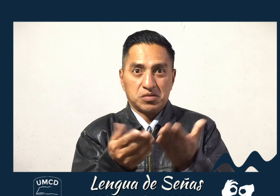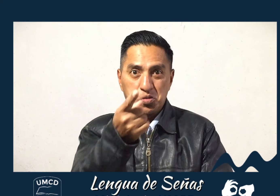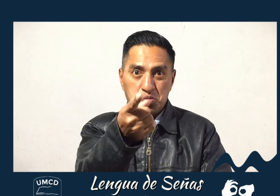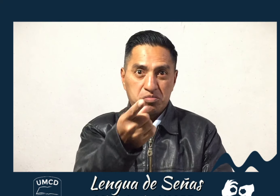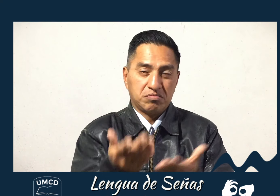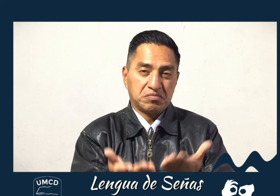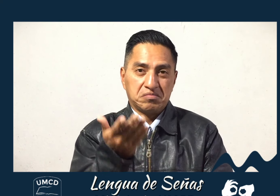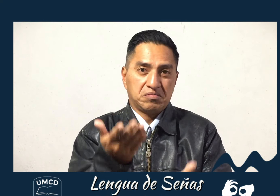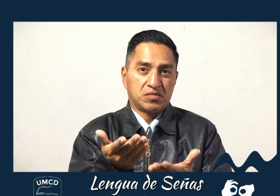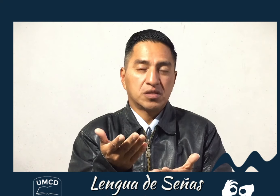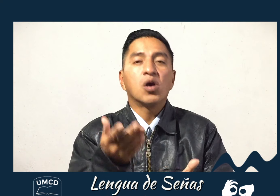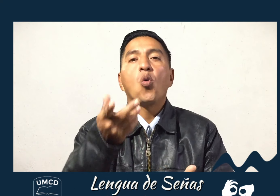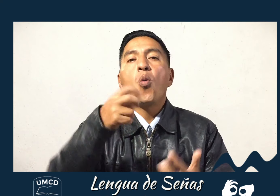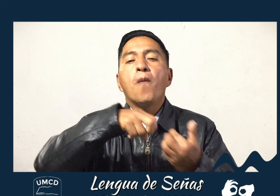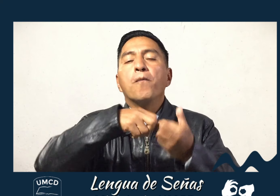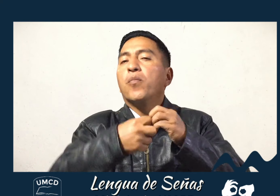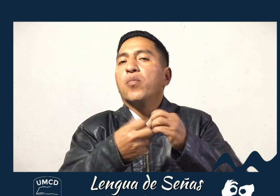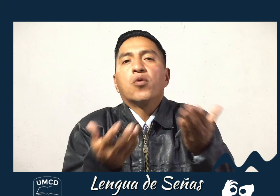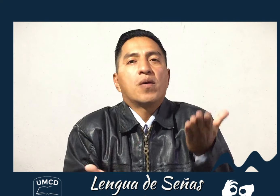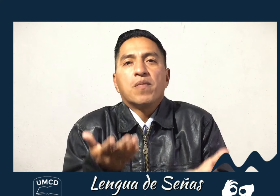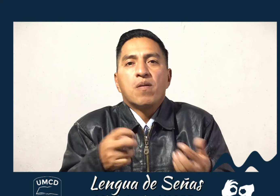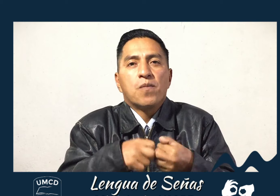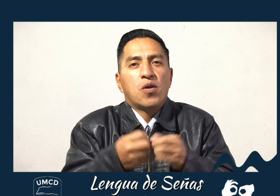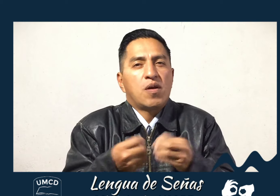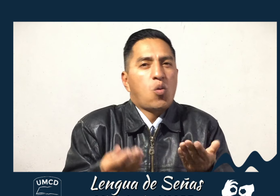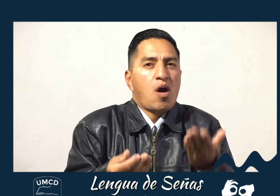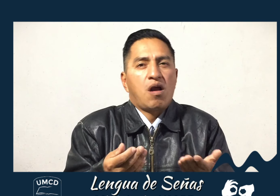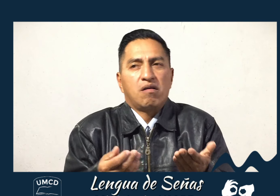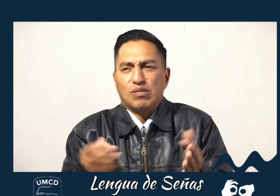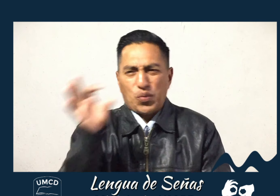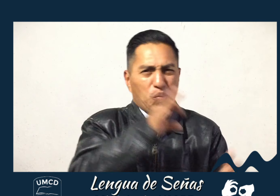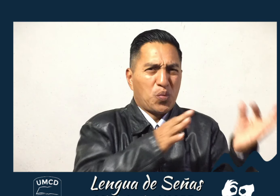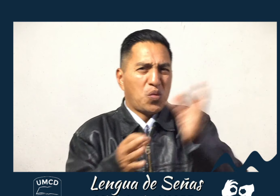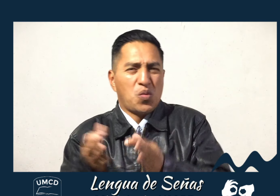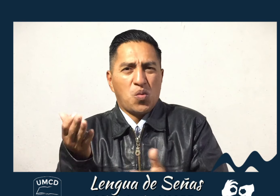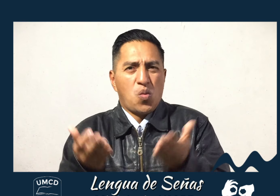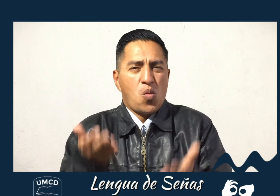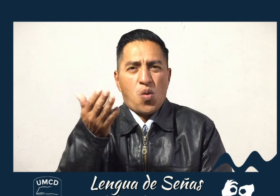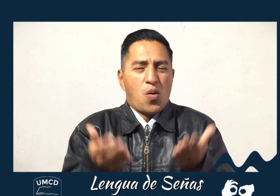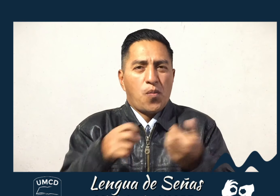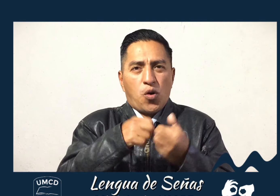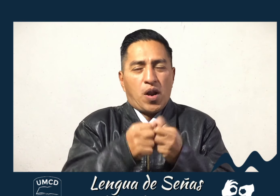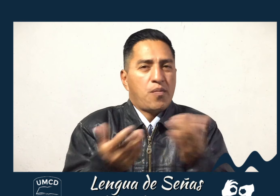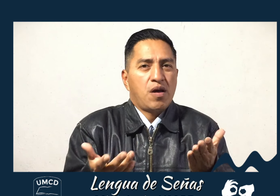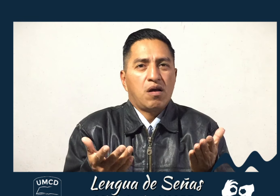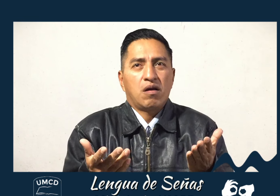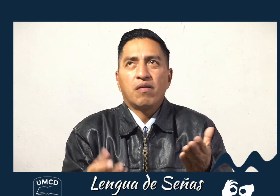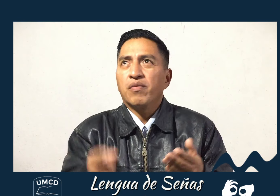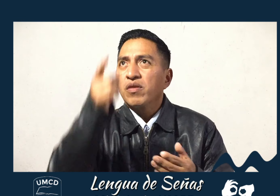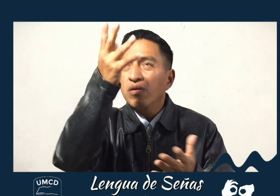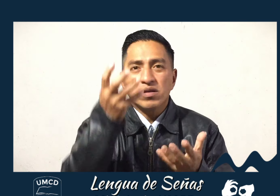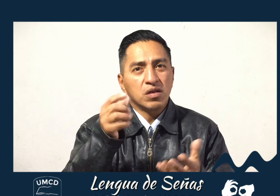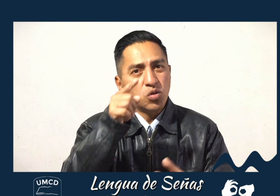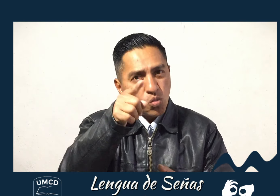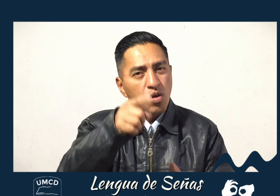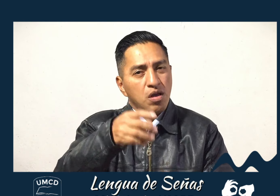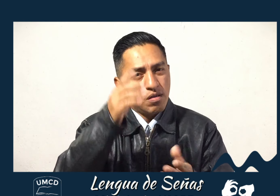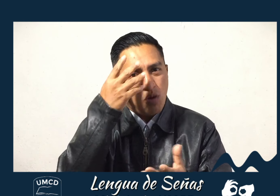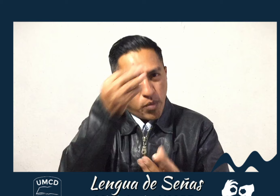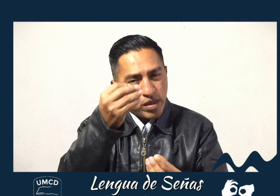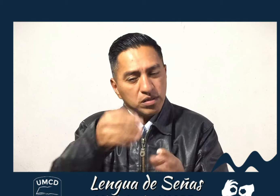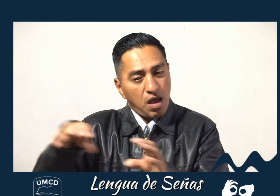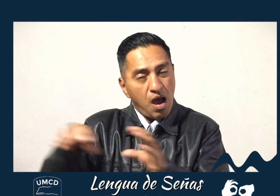que preguntarnos: ¿qué problema tenemos hoy? ¿Cuál es nuestra tormenta? ¿Qué es aquello que sabemos que Dios espera